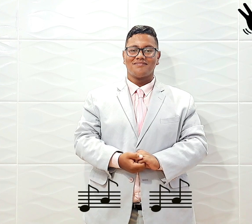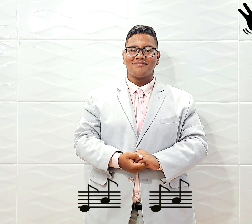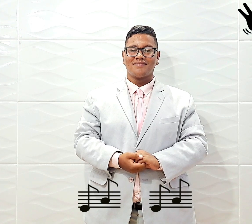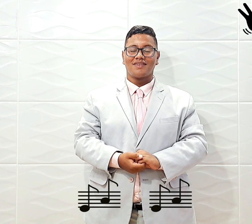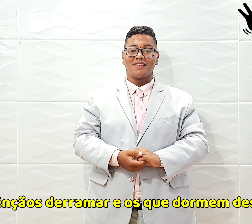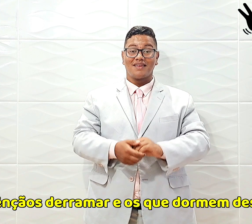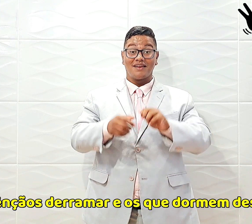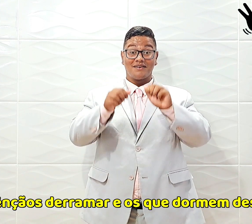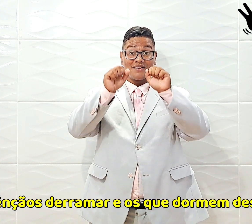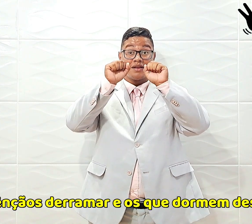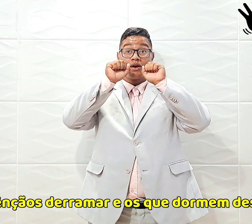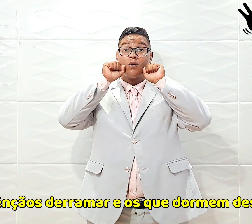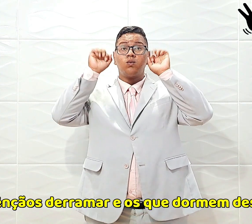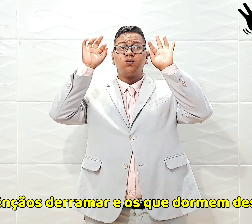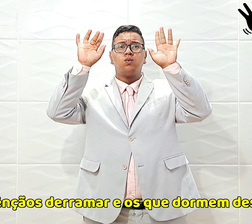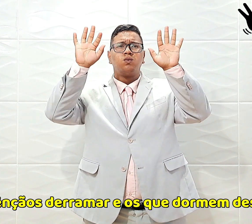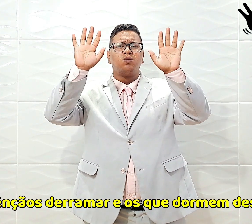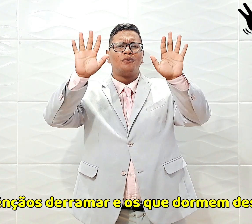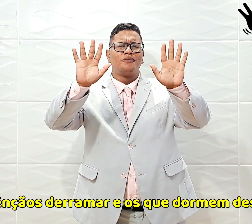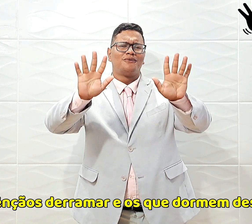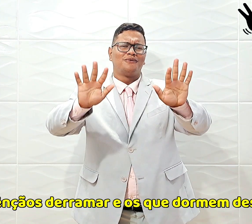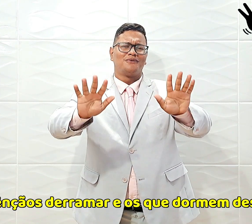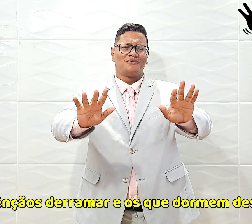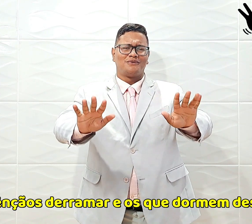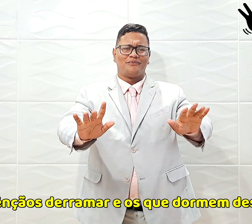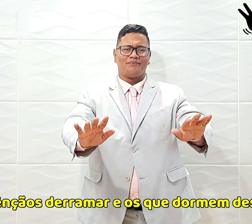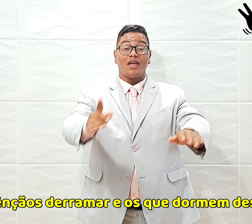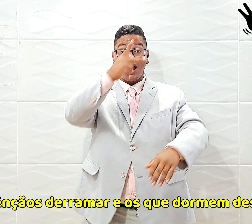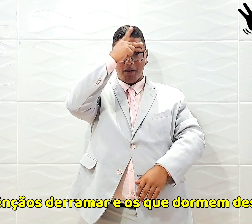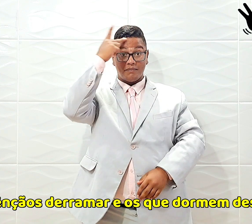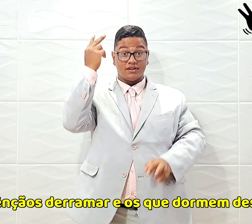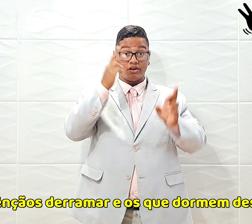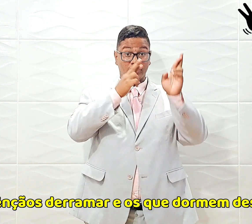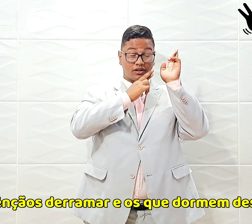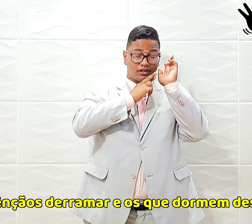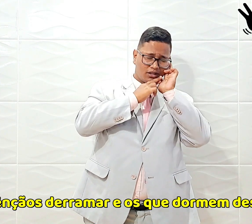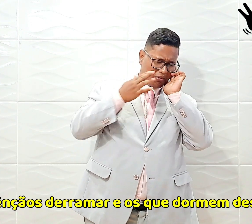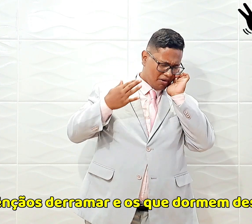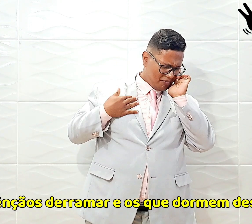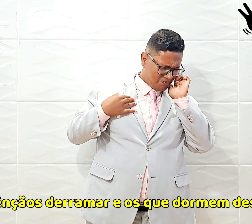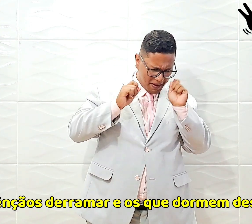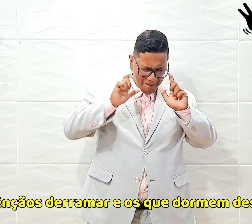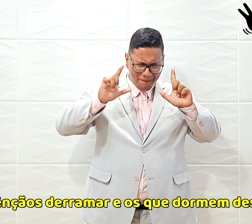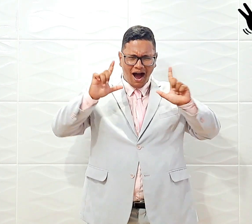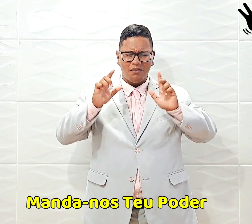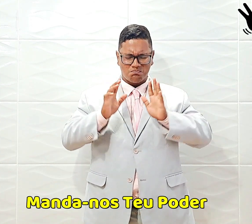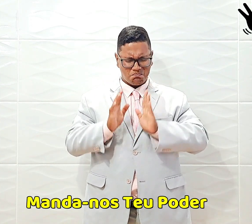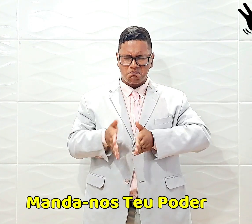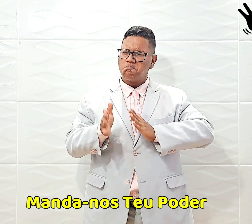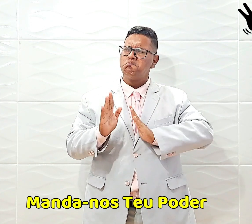Vem as bênçãos derramar e os que dormem despertar. Manda